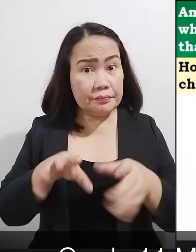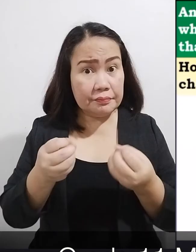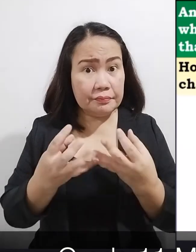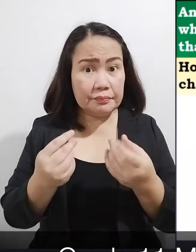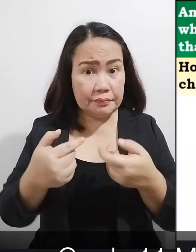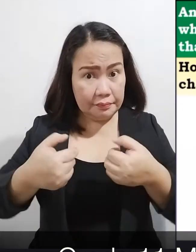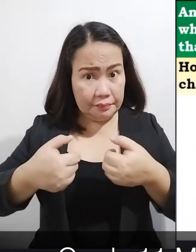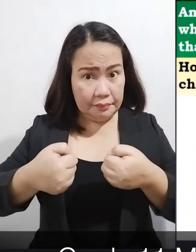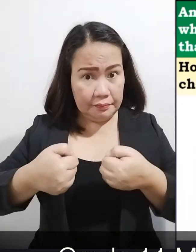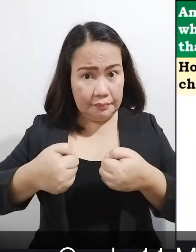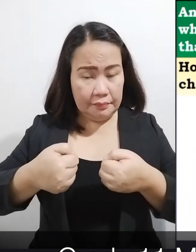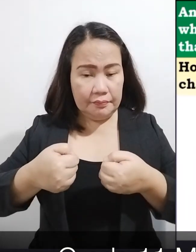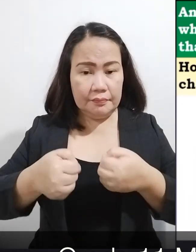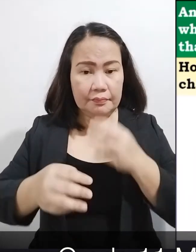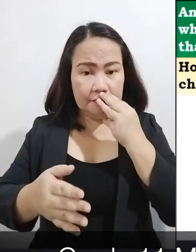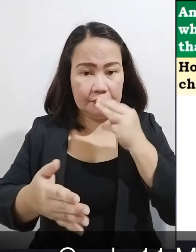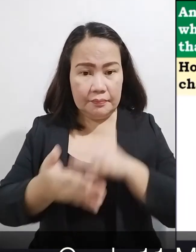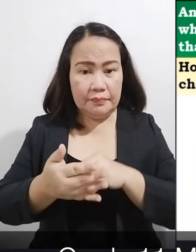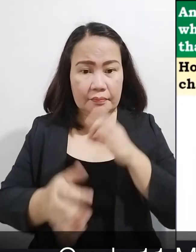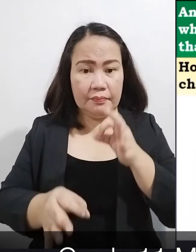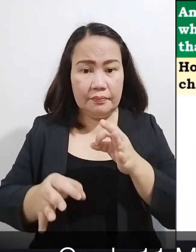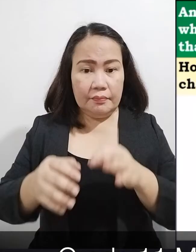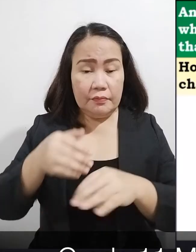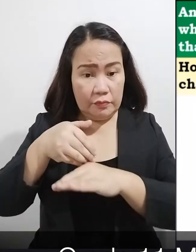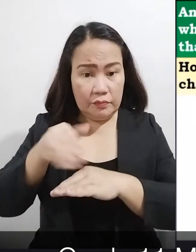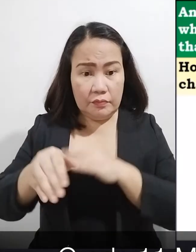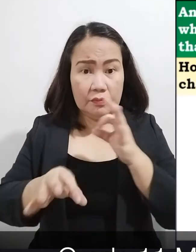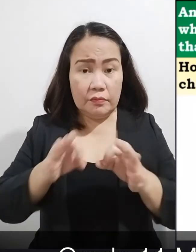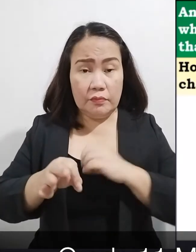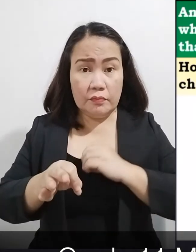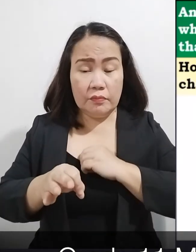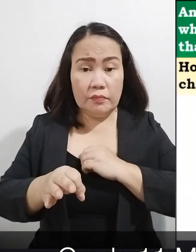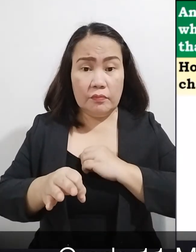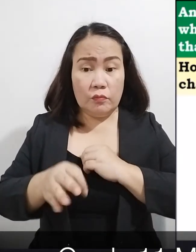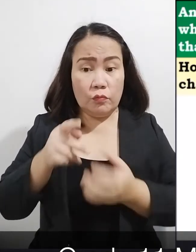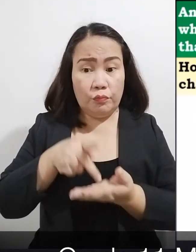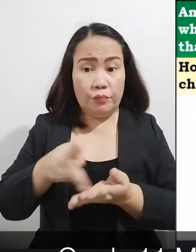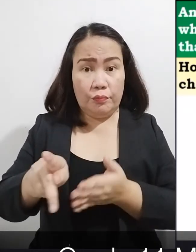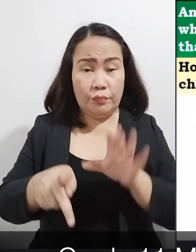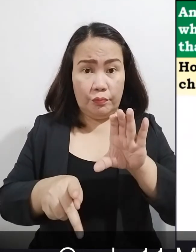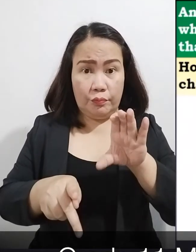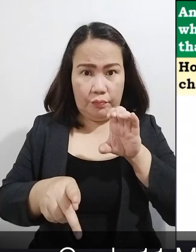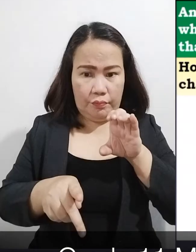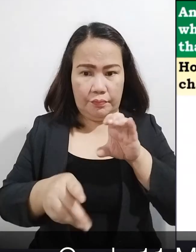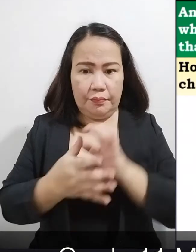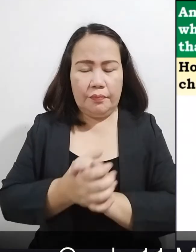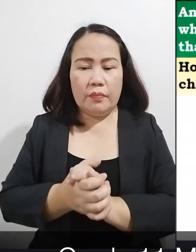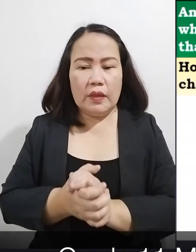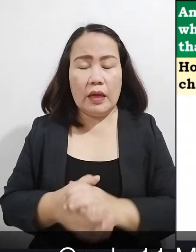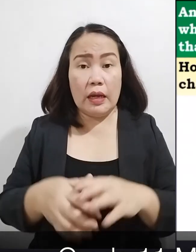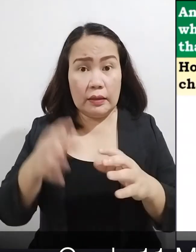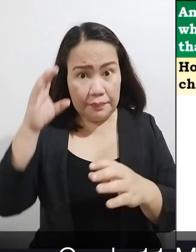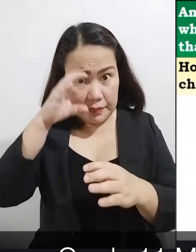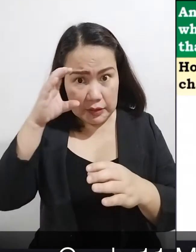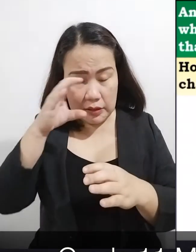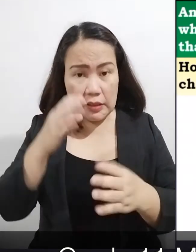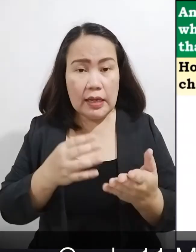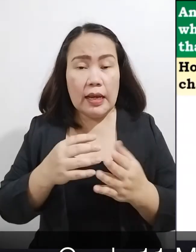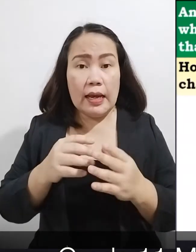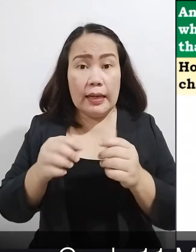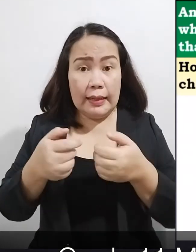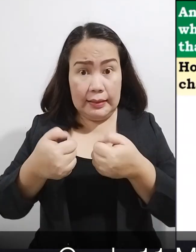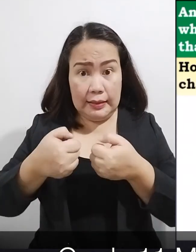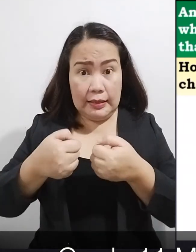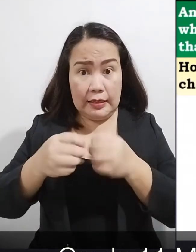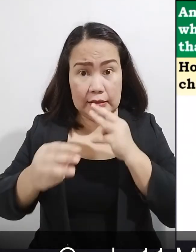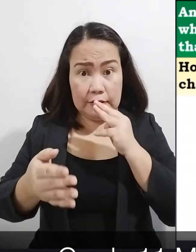How many text messages were sent if the owner was charged 500 pesos? Okay, ang hinahanap dito ay yung number of